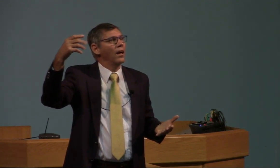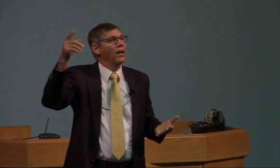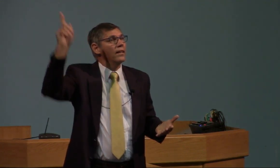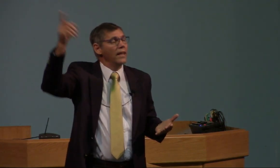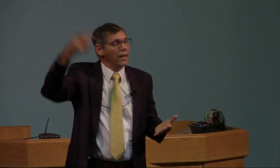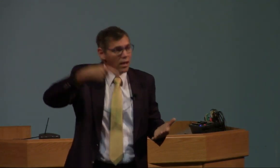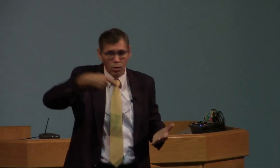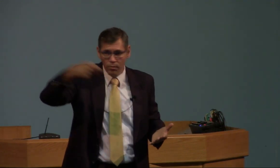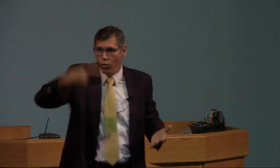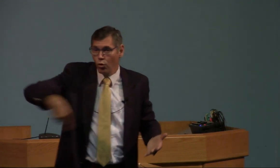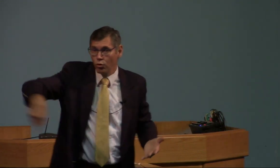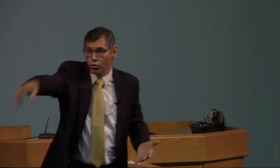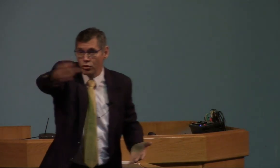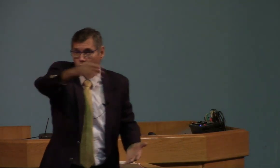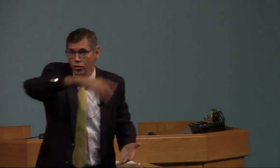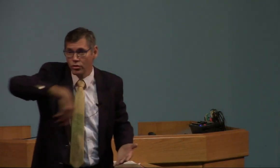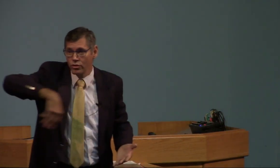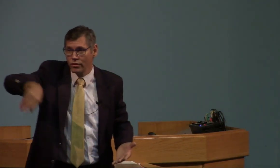Die Here roep vir ons.